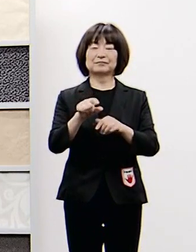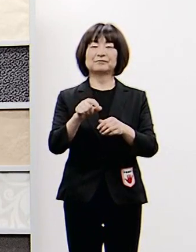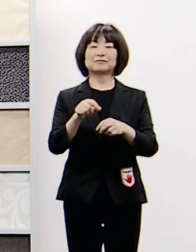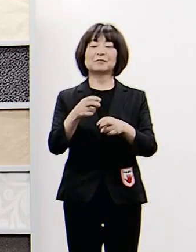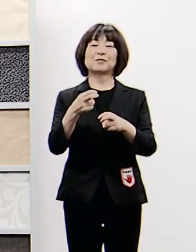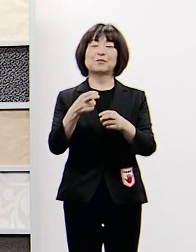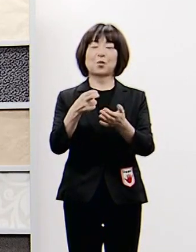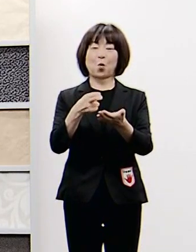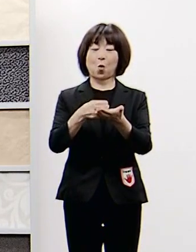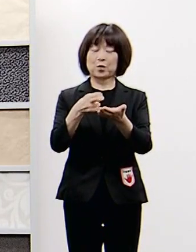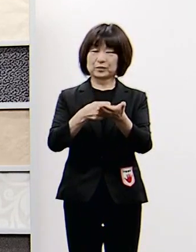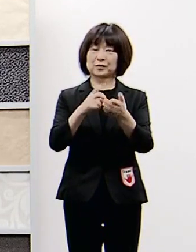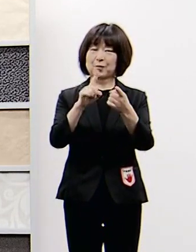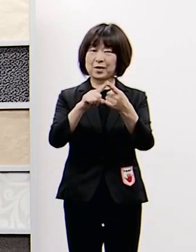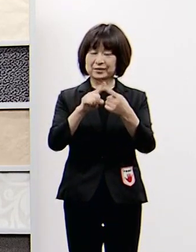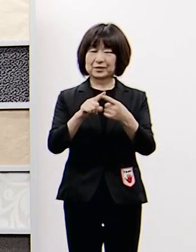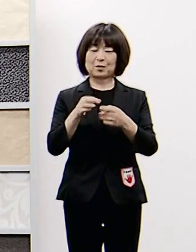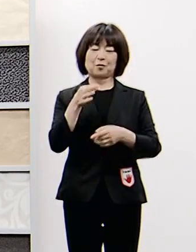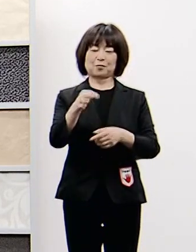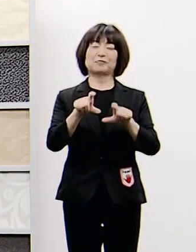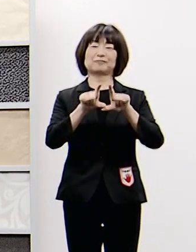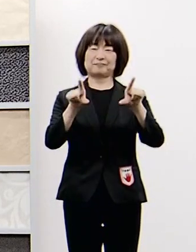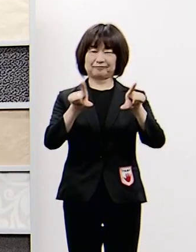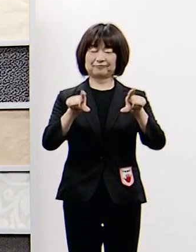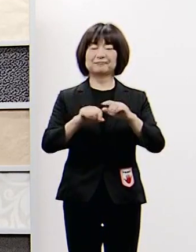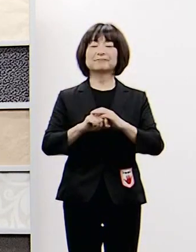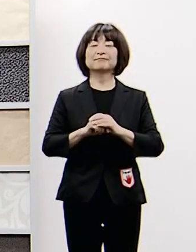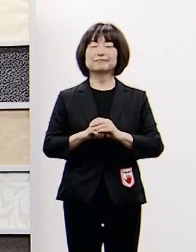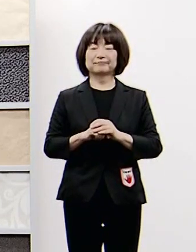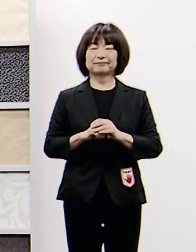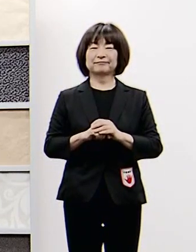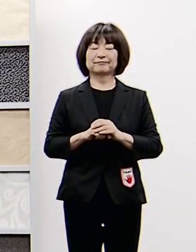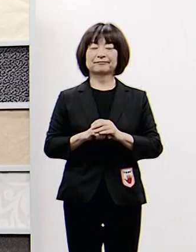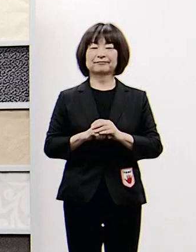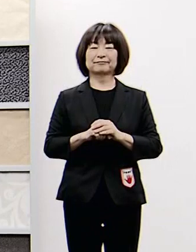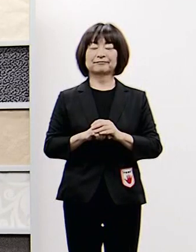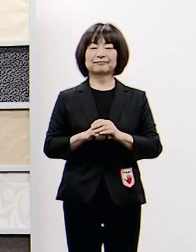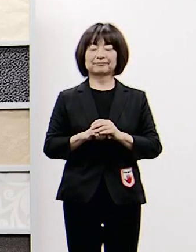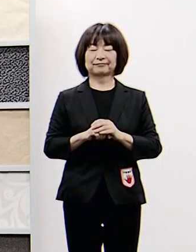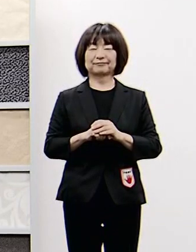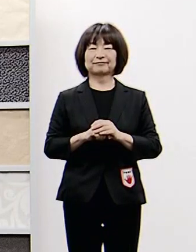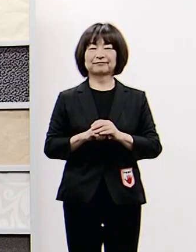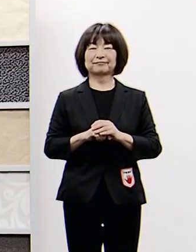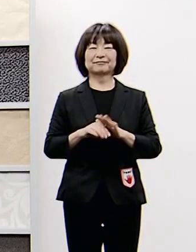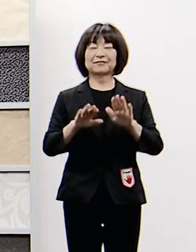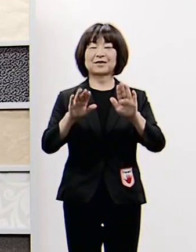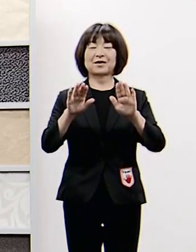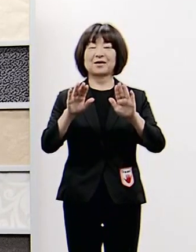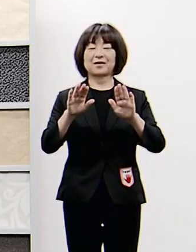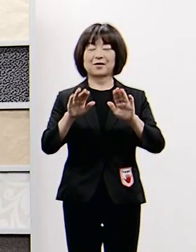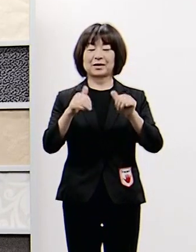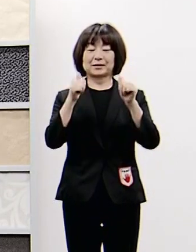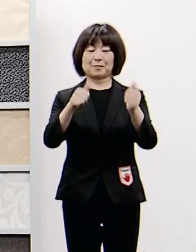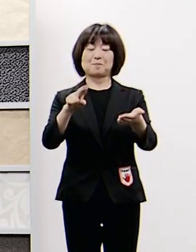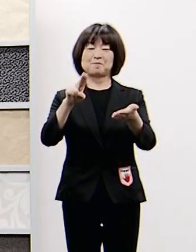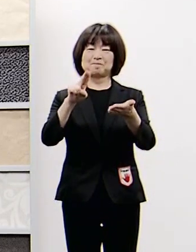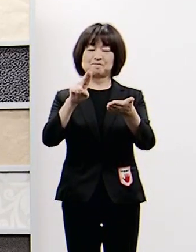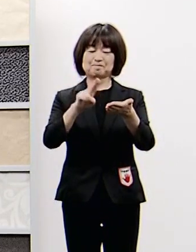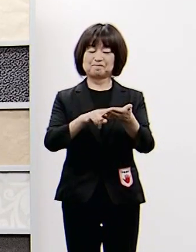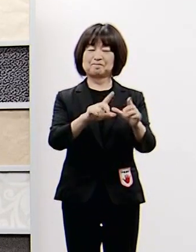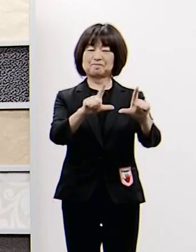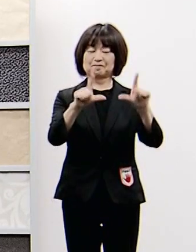当然だと思っていますやはり今回の判決におきまして繰り返しになりますが土地の造成による